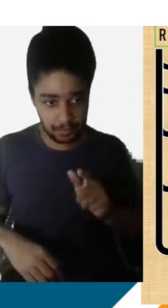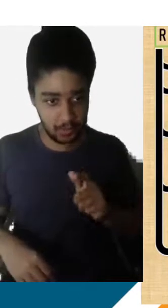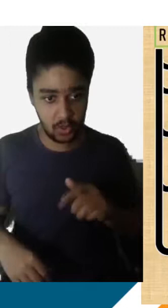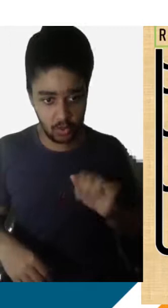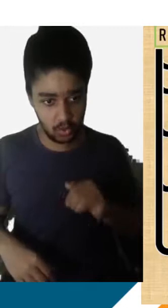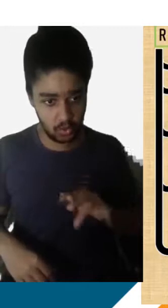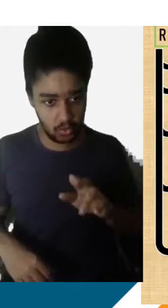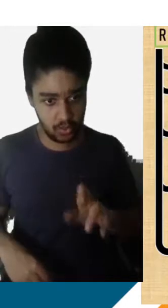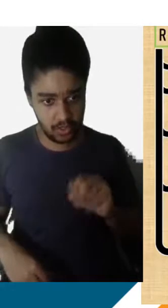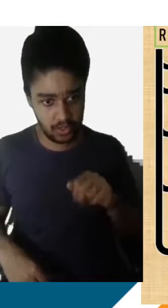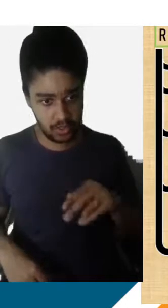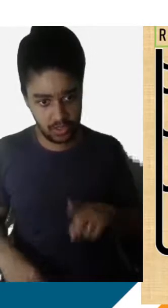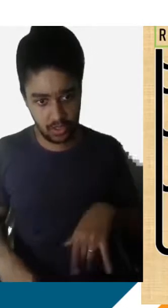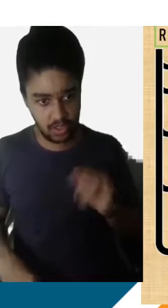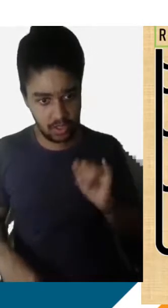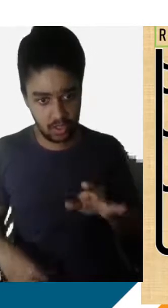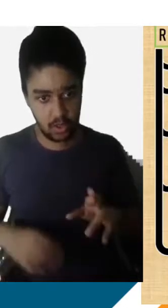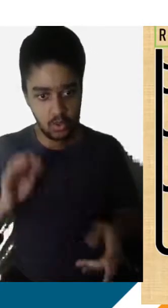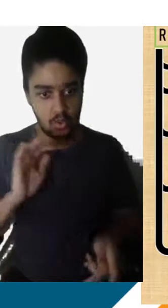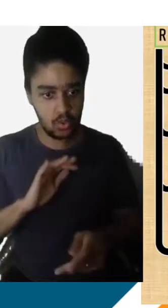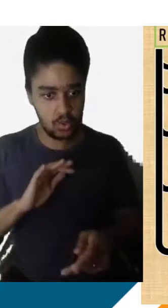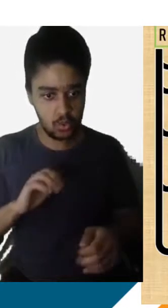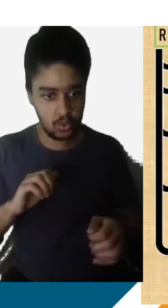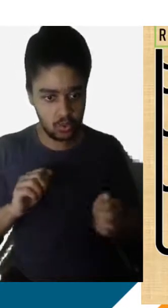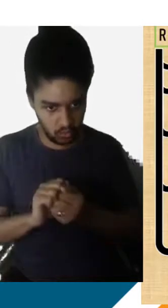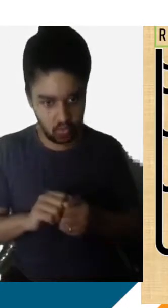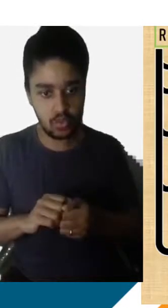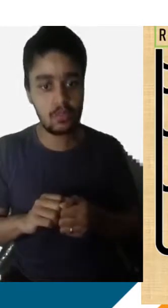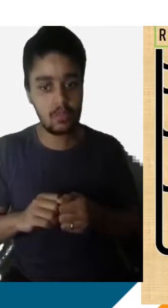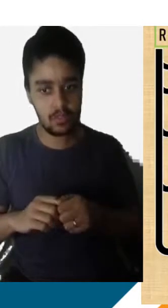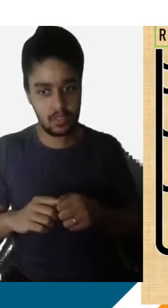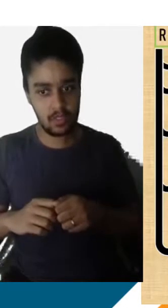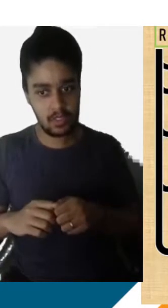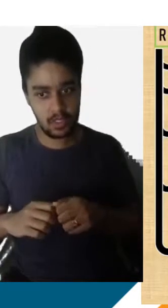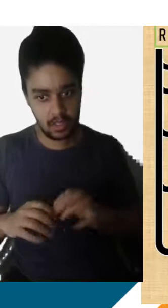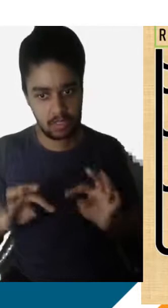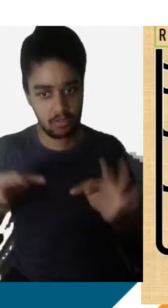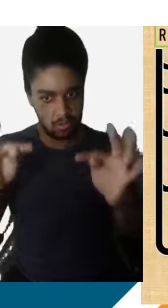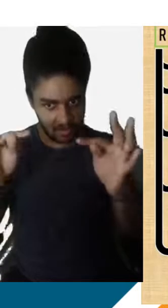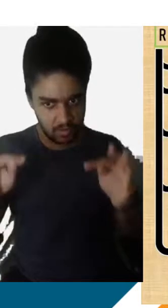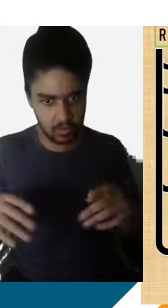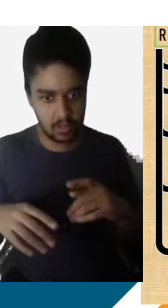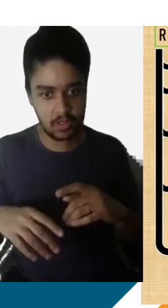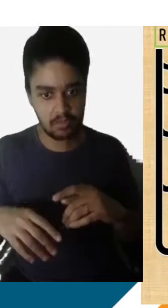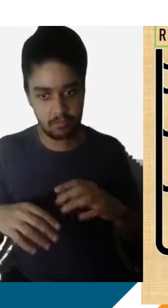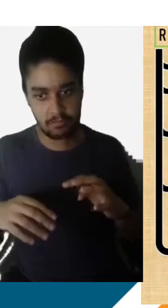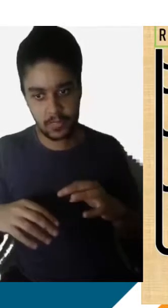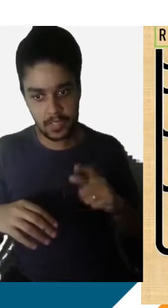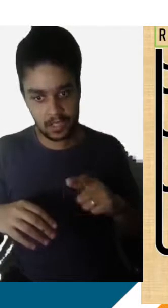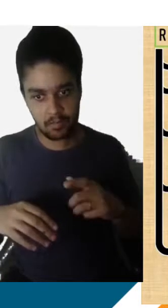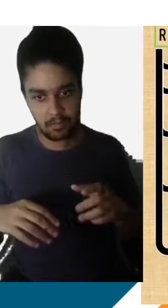com o aparato técnico, através do sensoriamento remoto, que